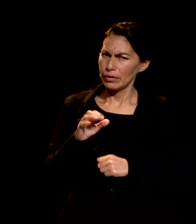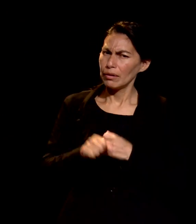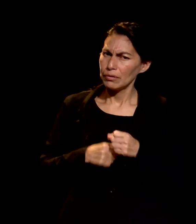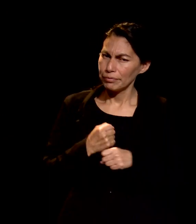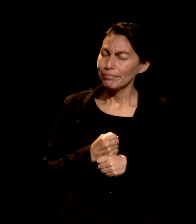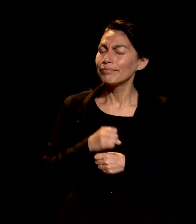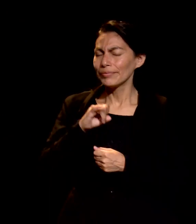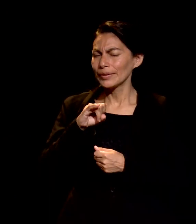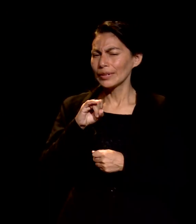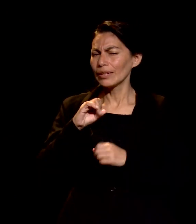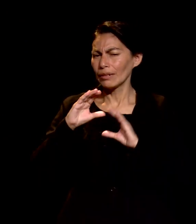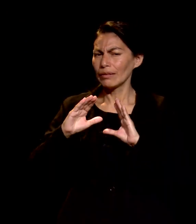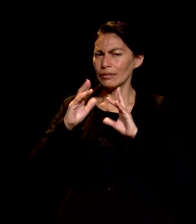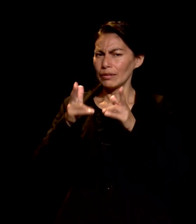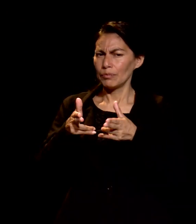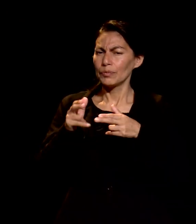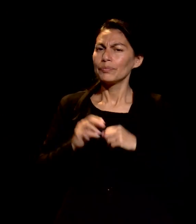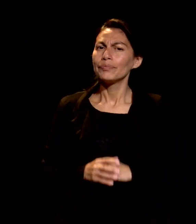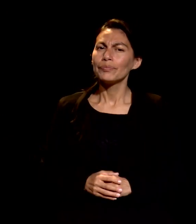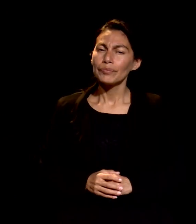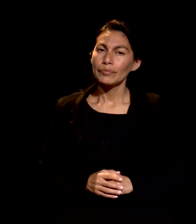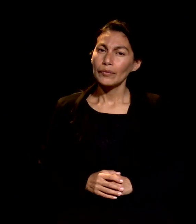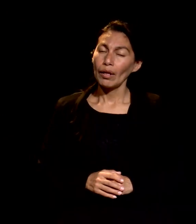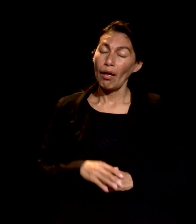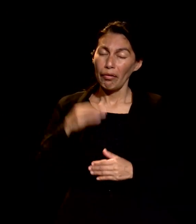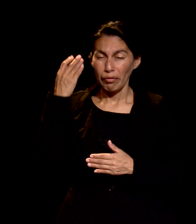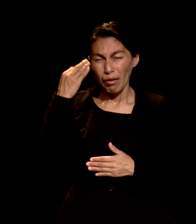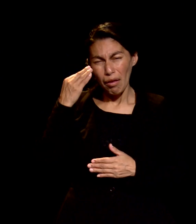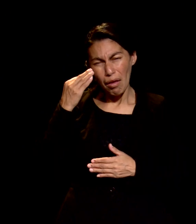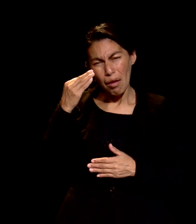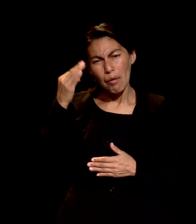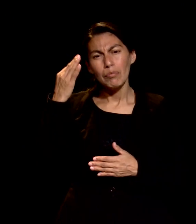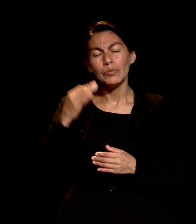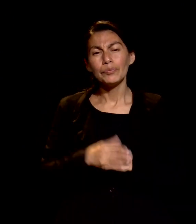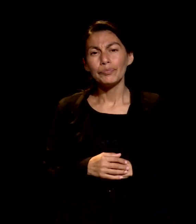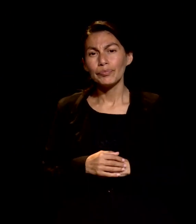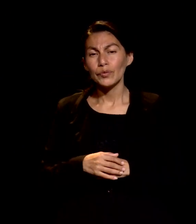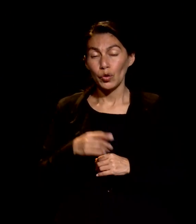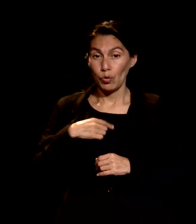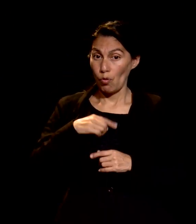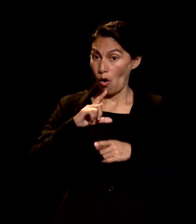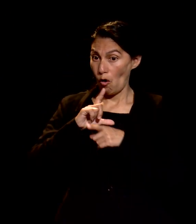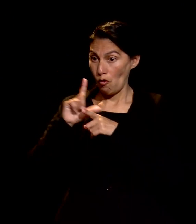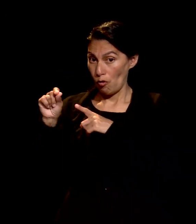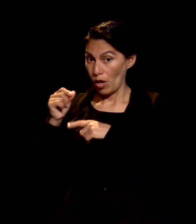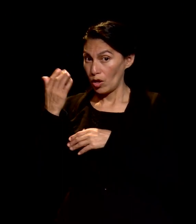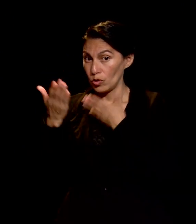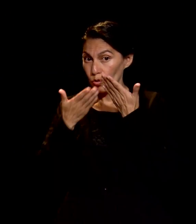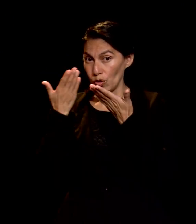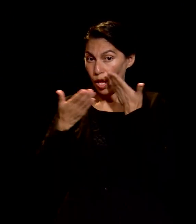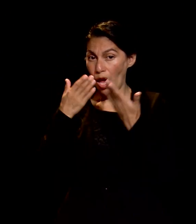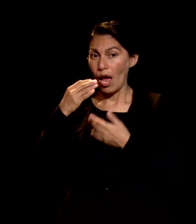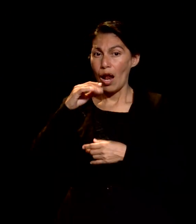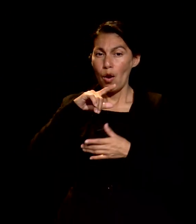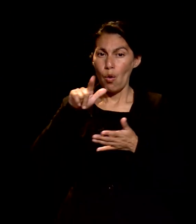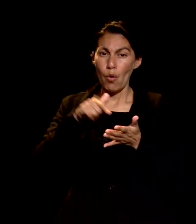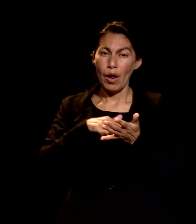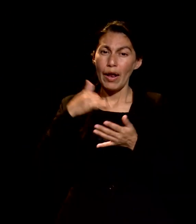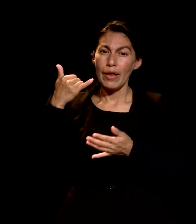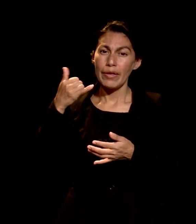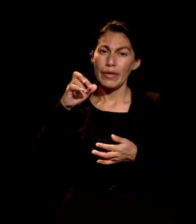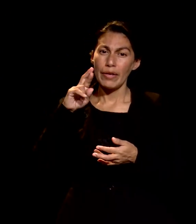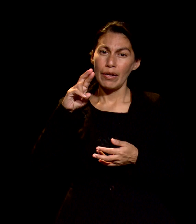10 años. Allí en Chiapas. Pasó el tiempo, fui a Yerbabuena, 3 años.